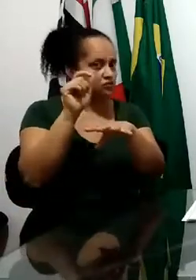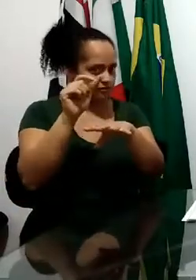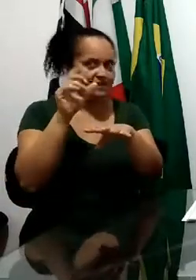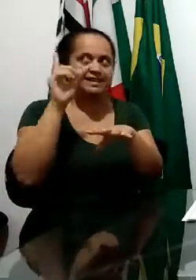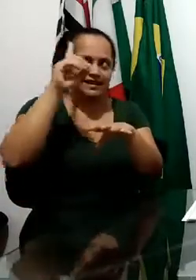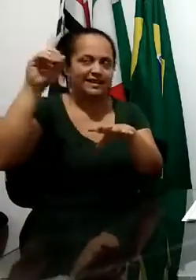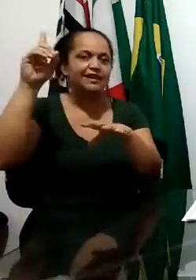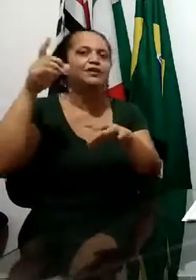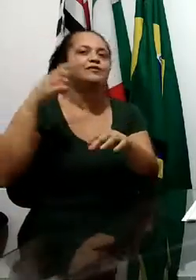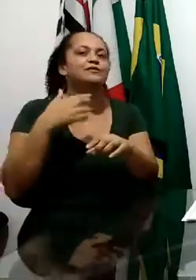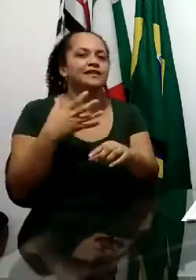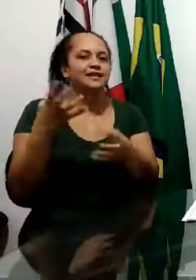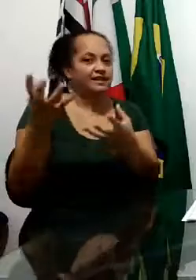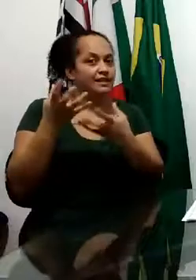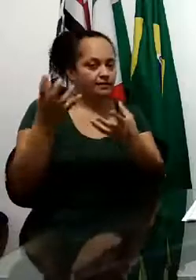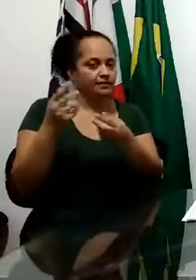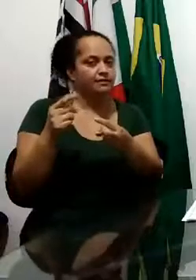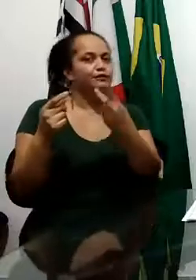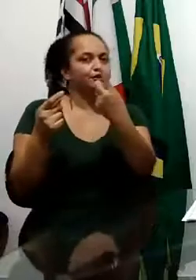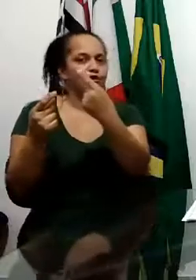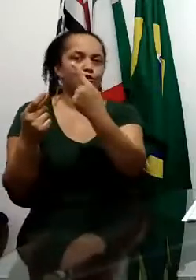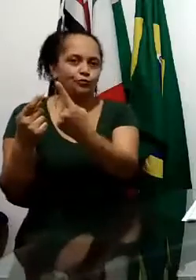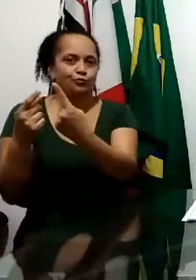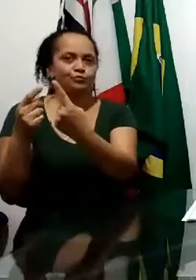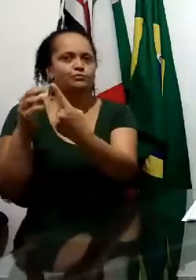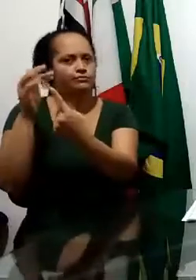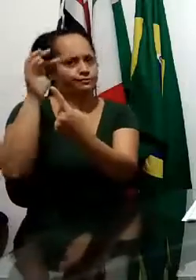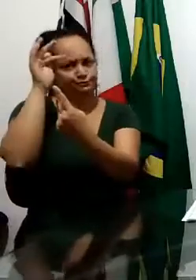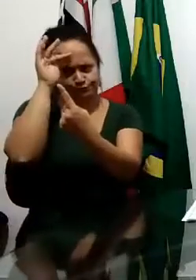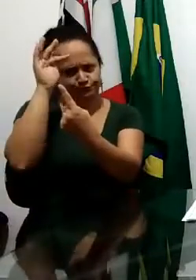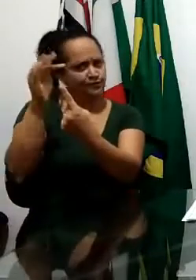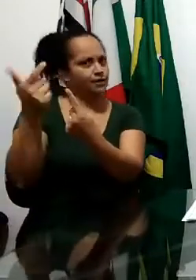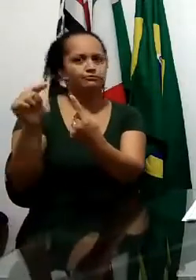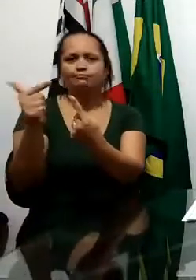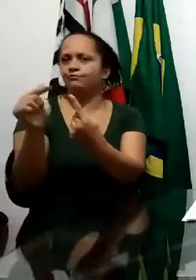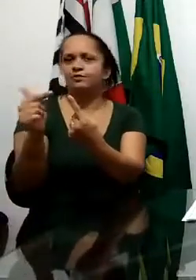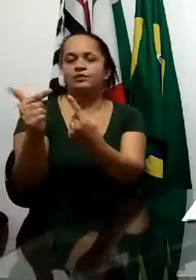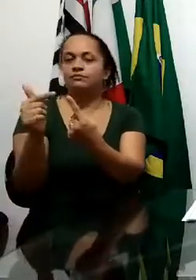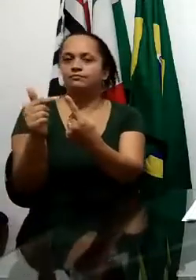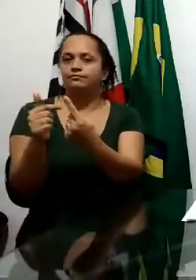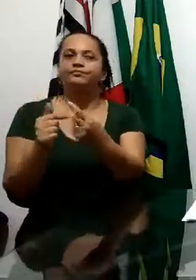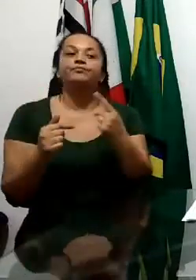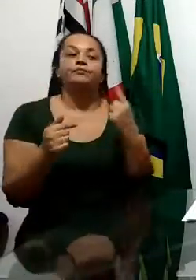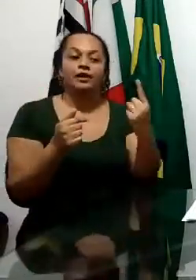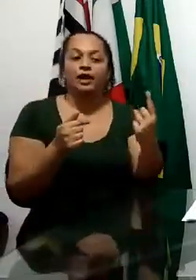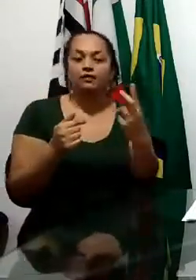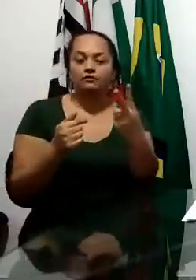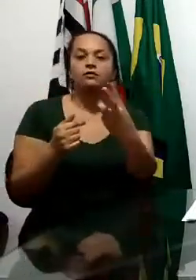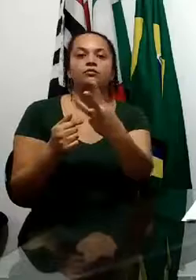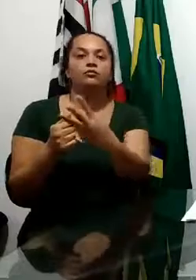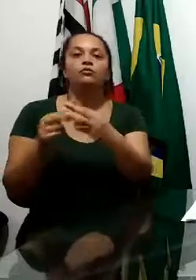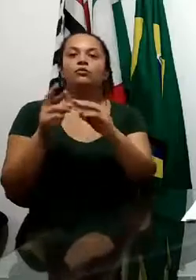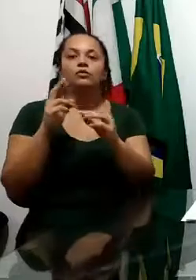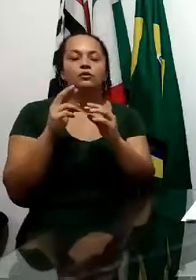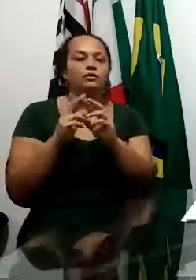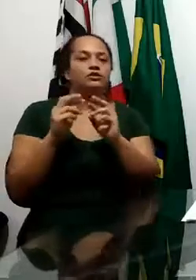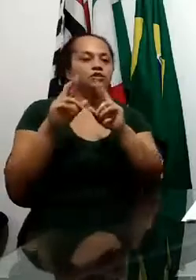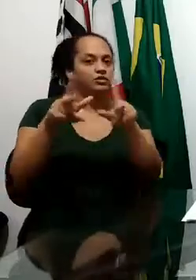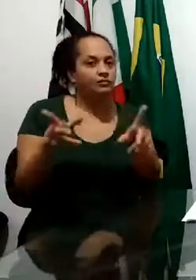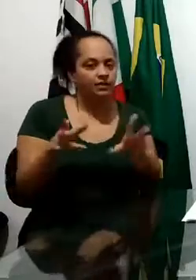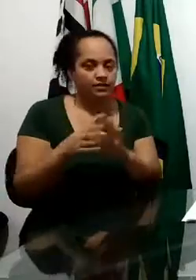chamado e o que foi infiel. E cada um recebeu uma recompensa diferente. Vamos ver o